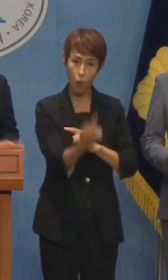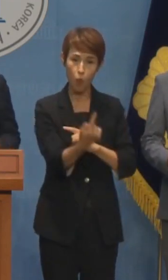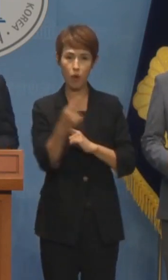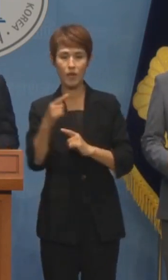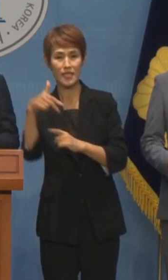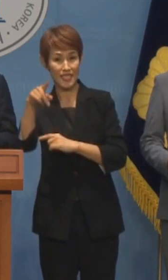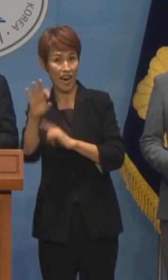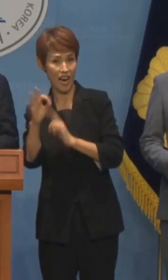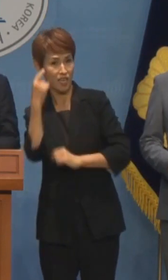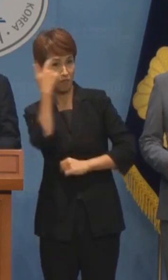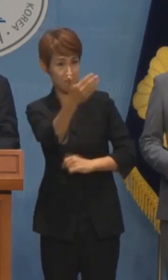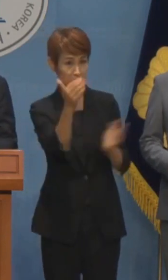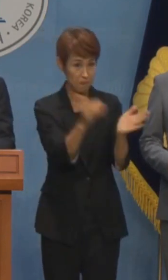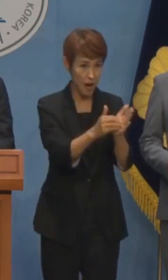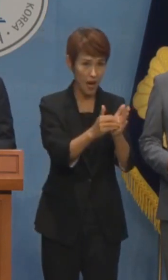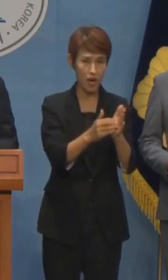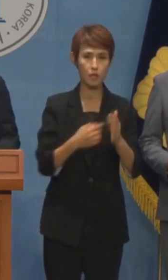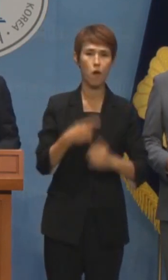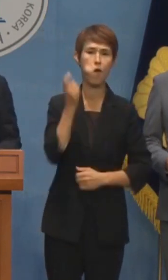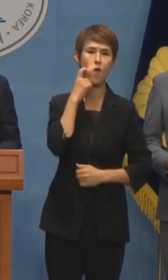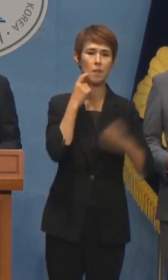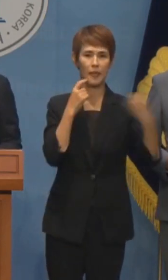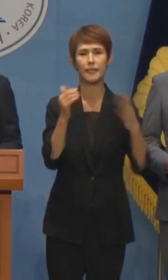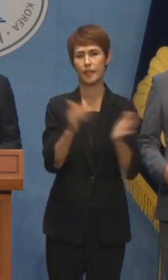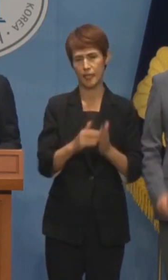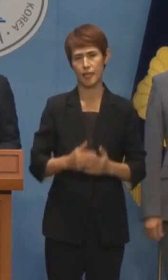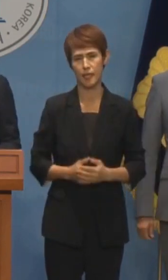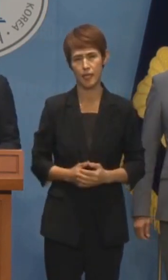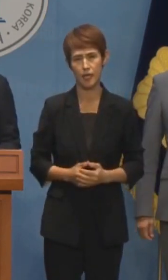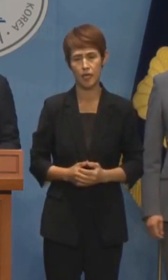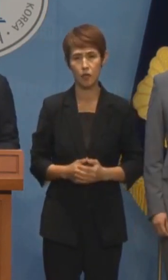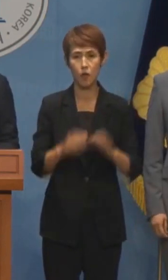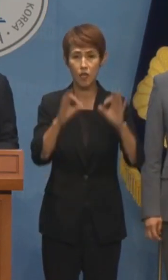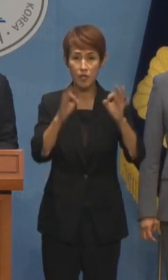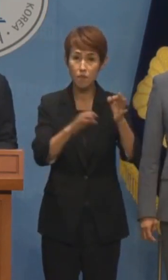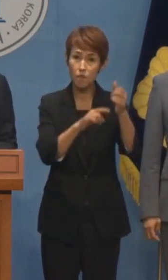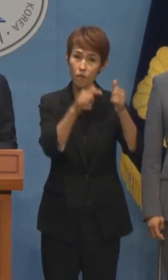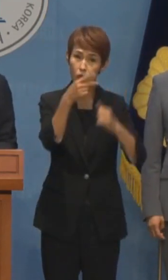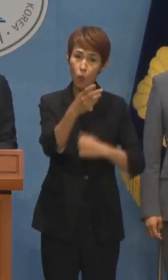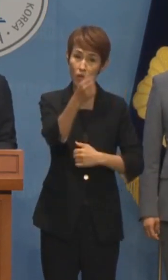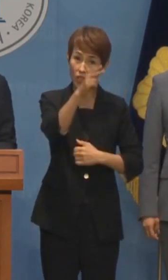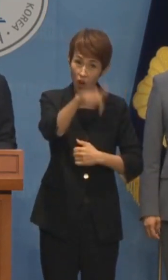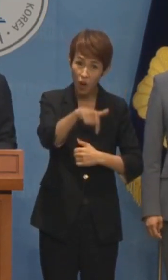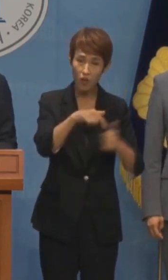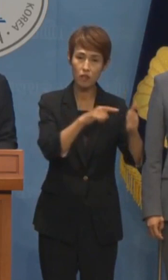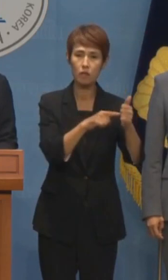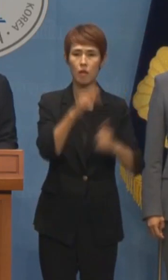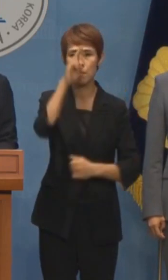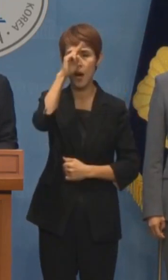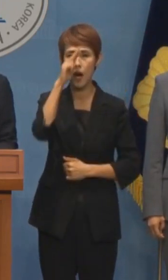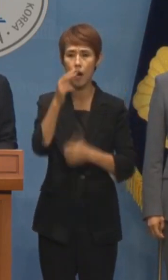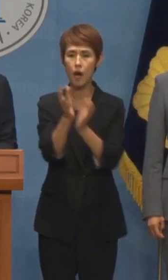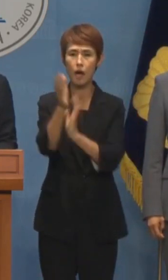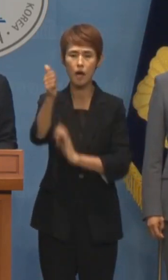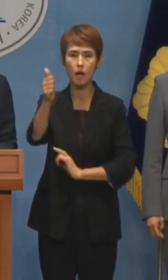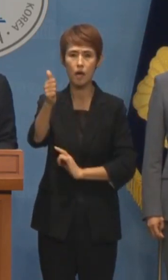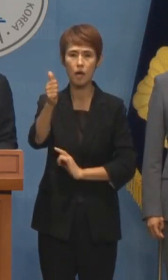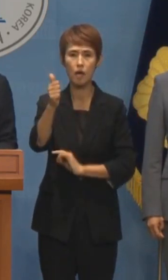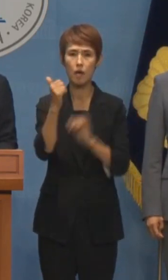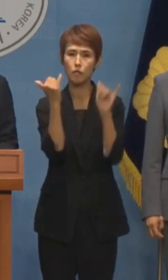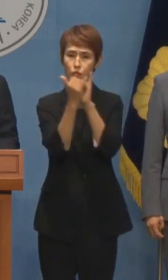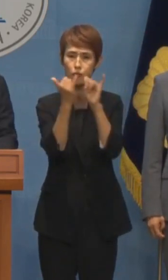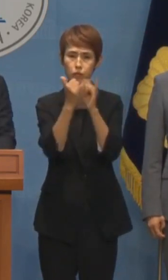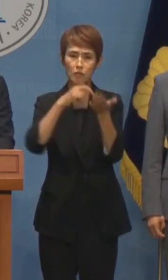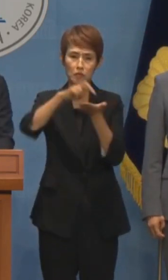대해 위증했음이 확인되었고, 김동혁 단장은 박정훈 대령이 메시지와 통화 내역을